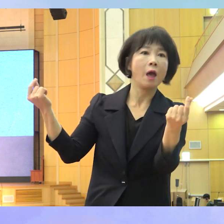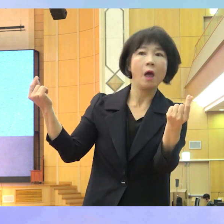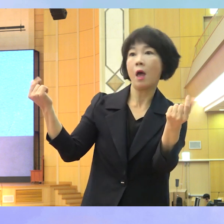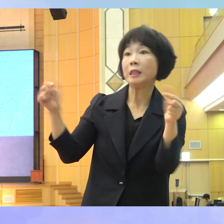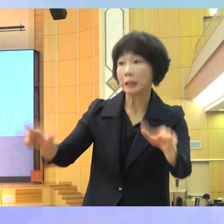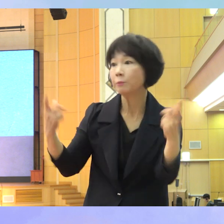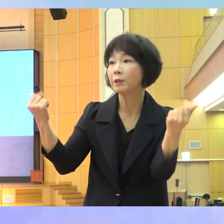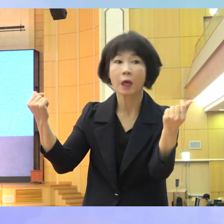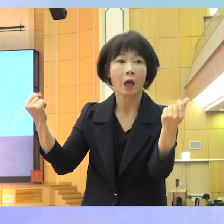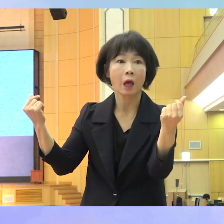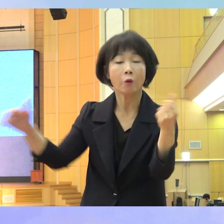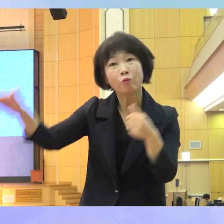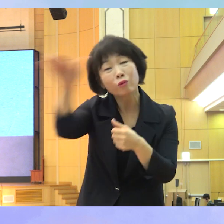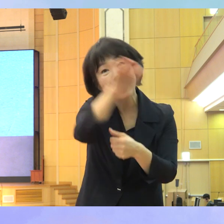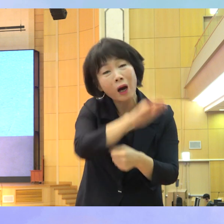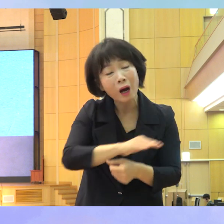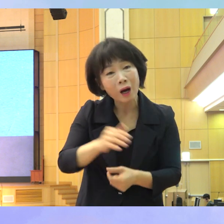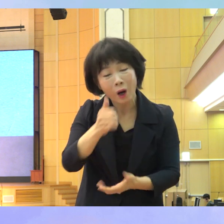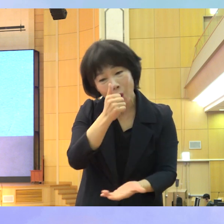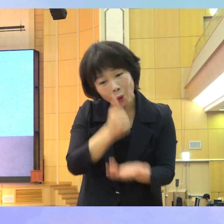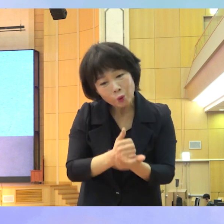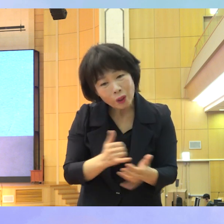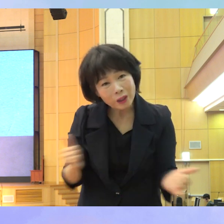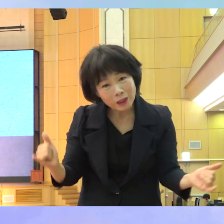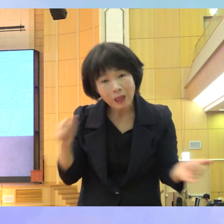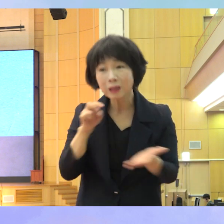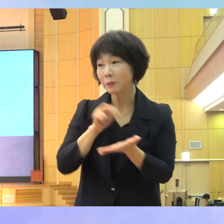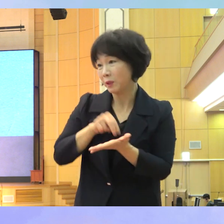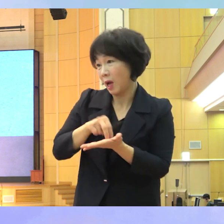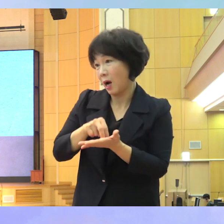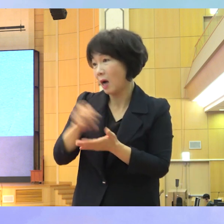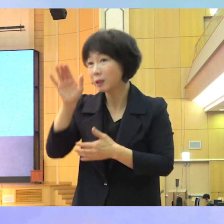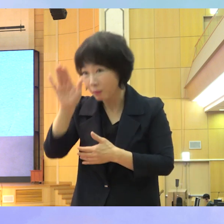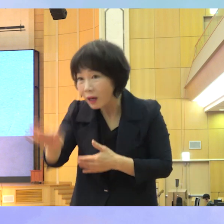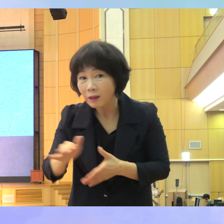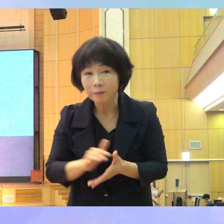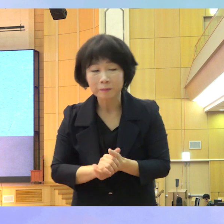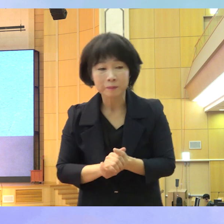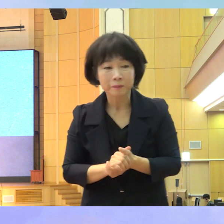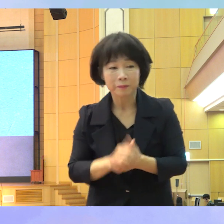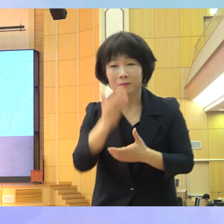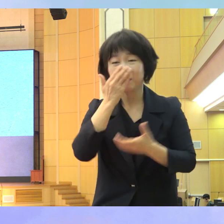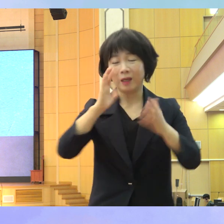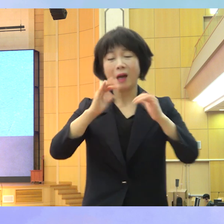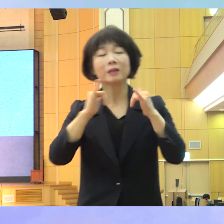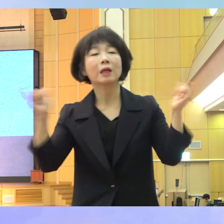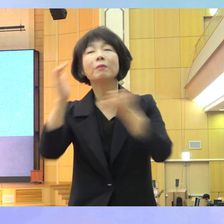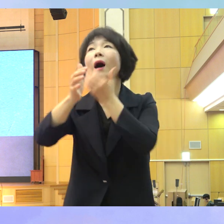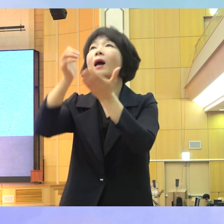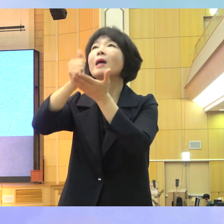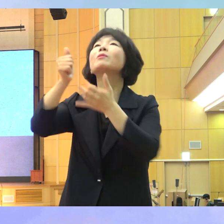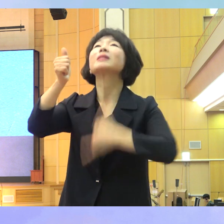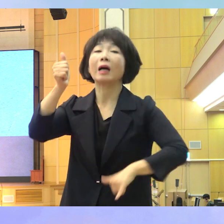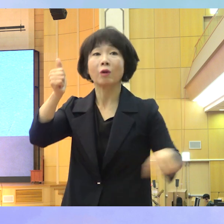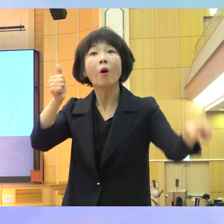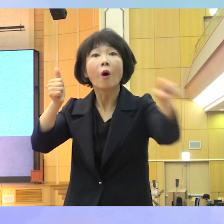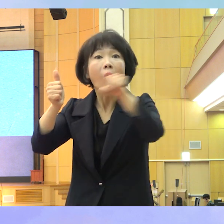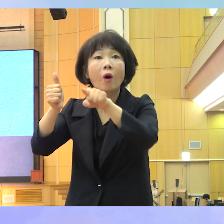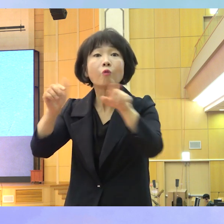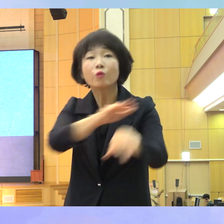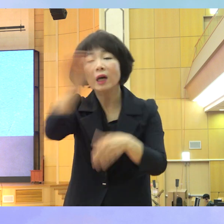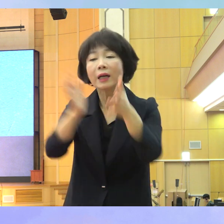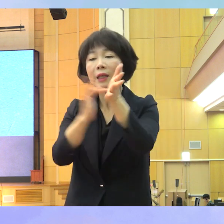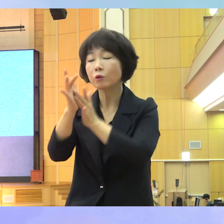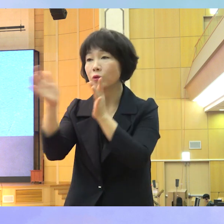애굽에서 종노릇하고 죄인 취급을 받던 그런 이스라엘 백성처럼, 이스라엘 백성은 하나님의 자녀들 의미하거든요. 우리는